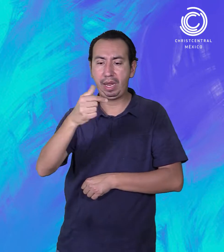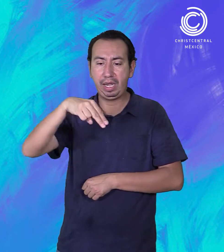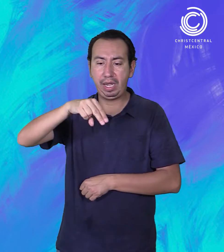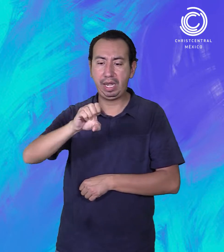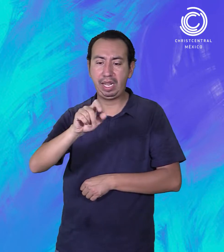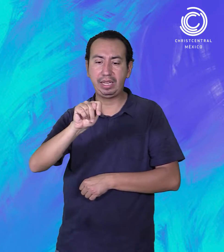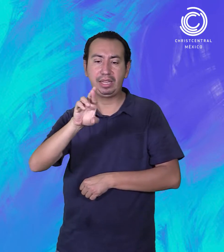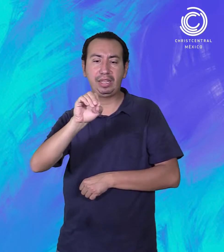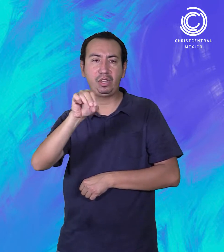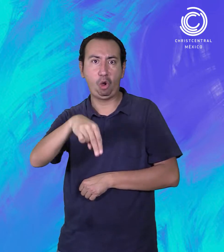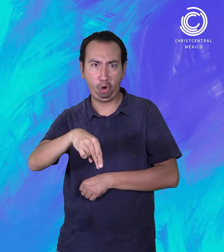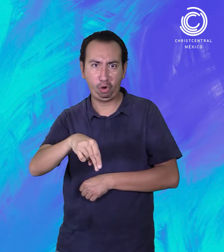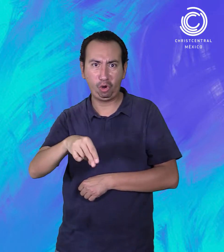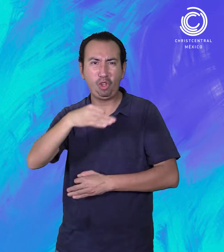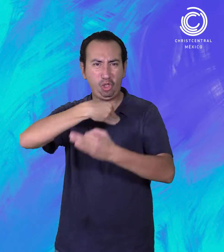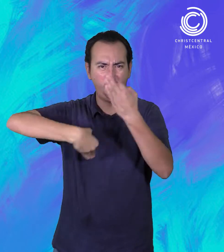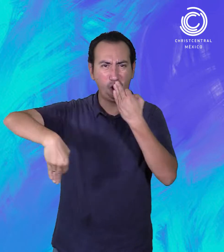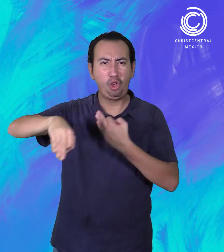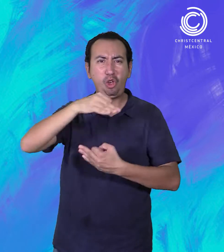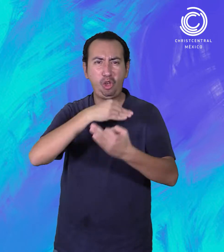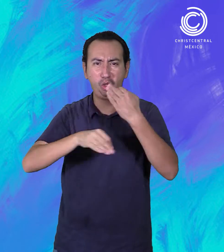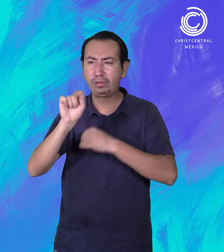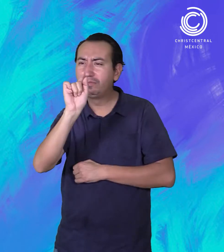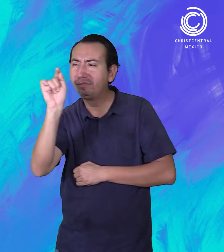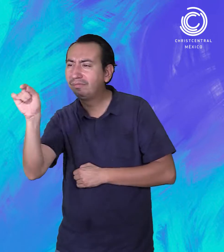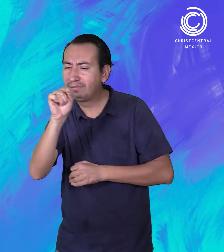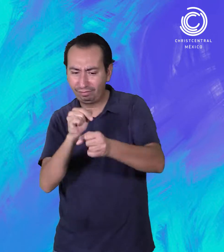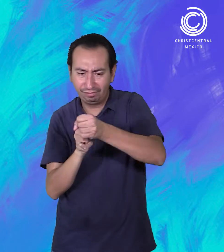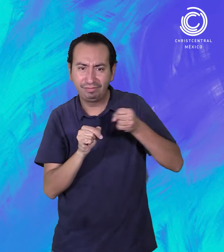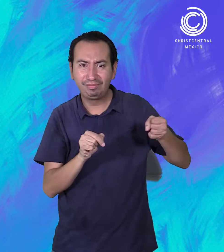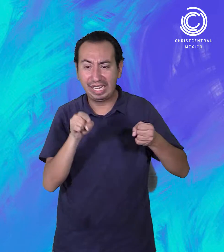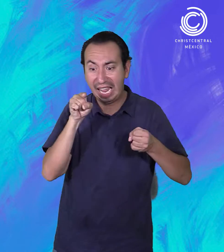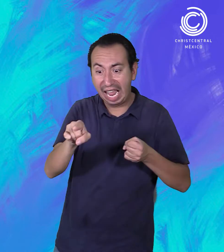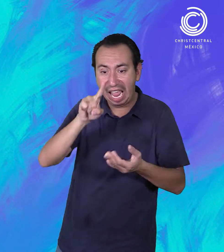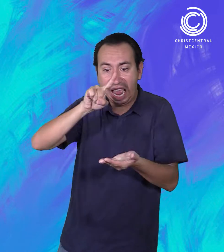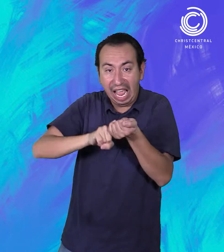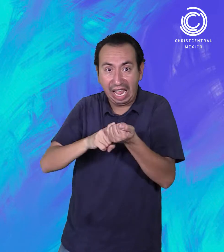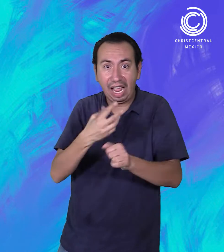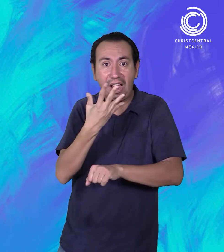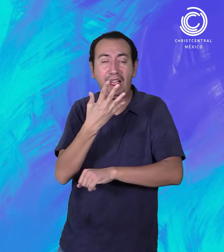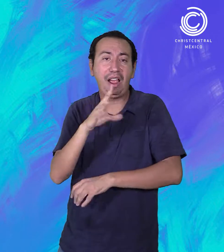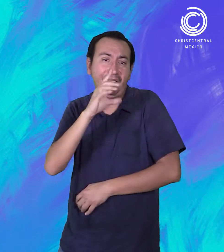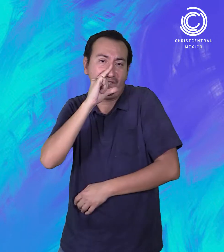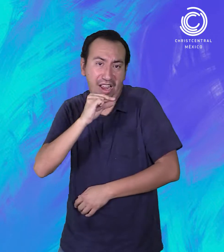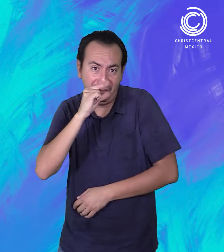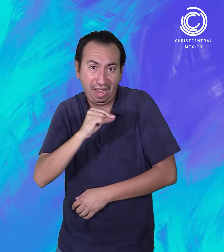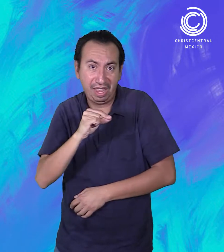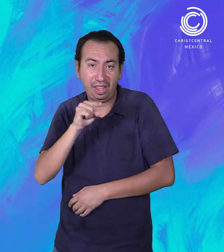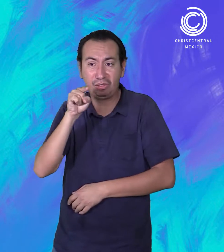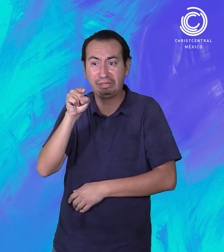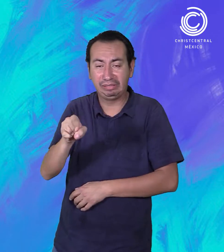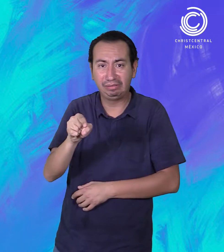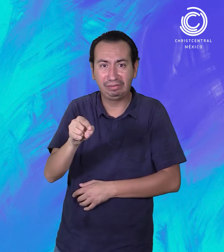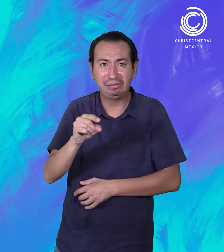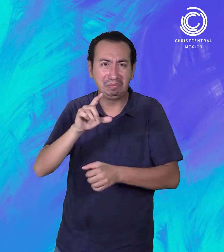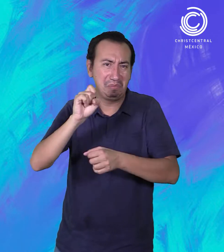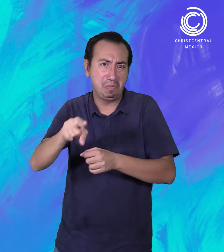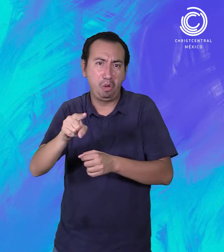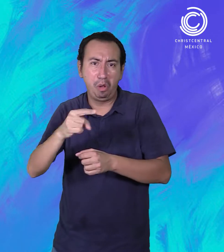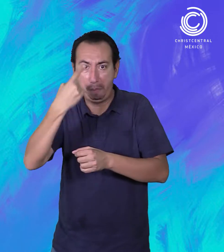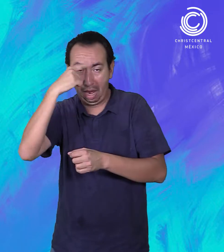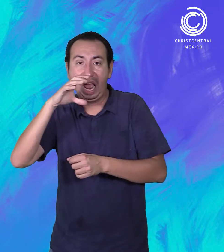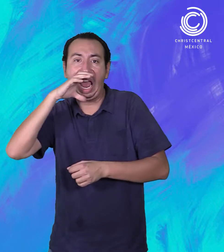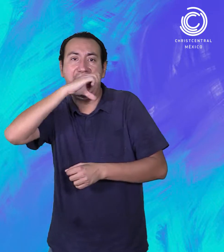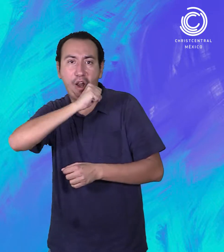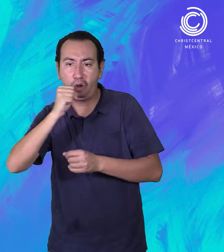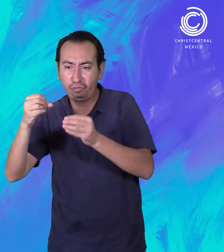magnetrón es un aparato que tienen todos los hornos de microondas, que es el que genera las microondas que produce